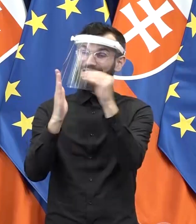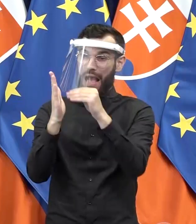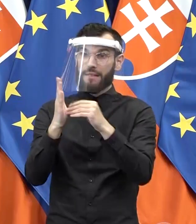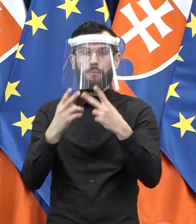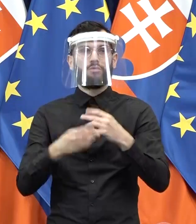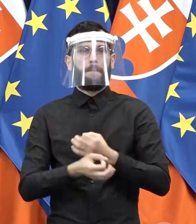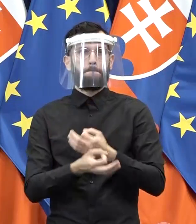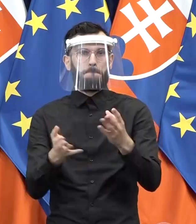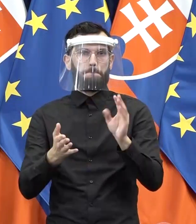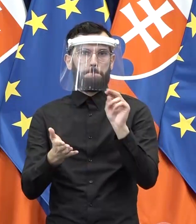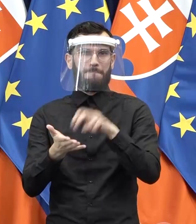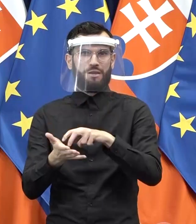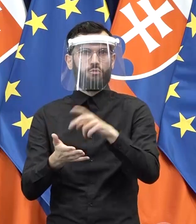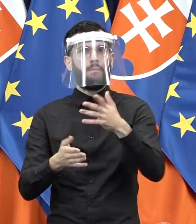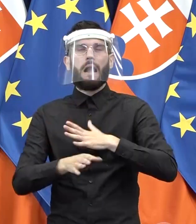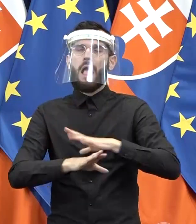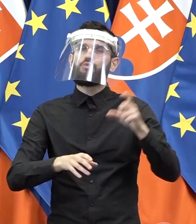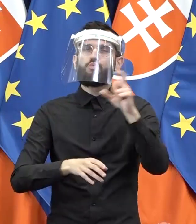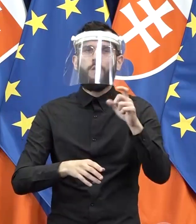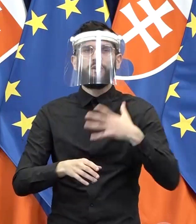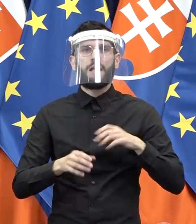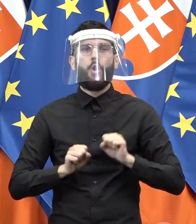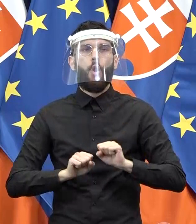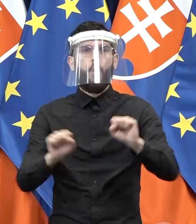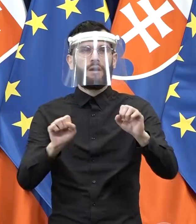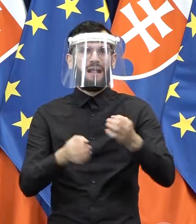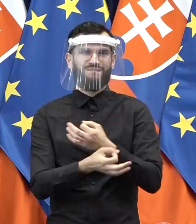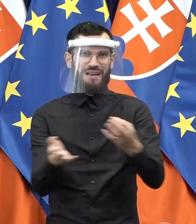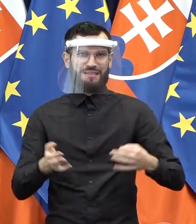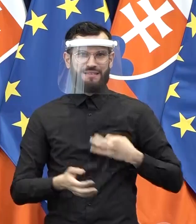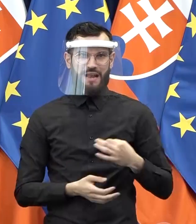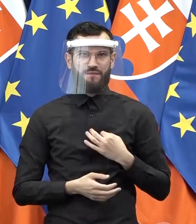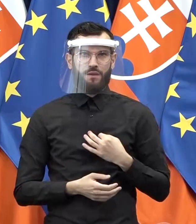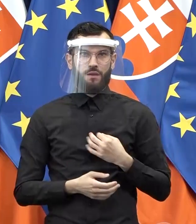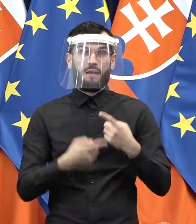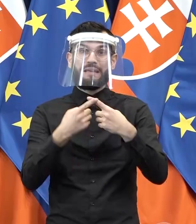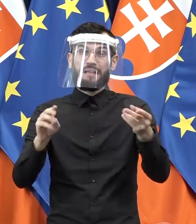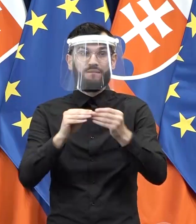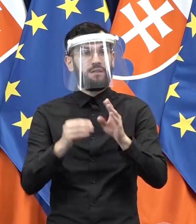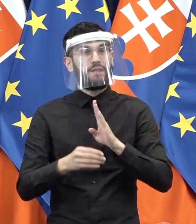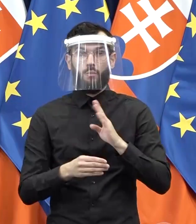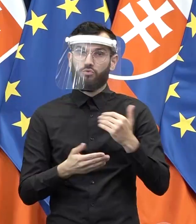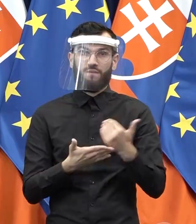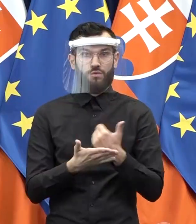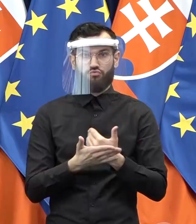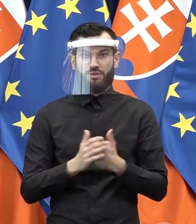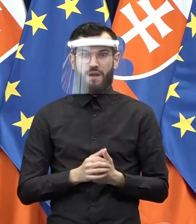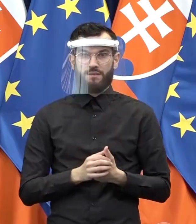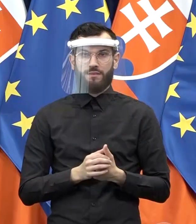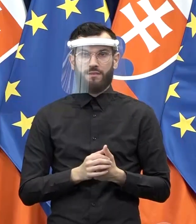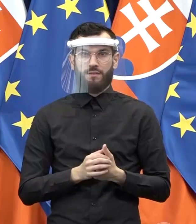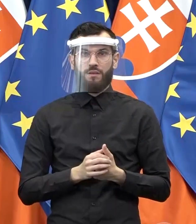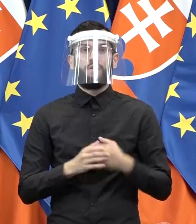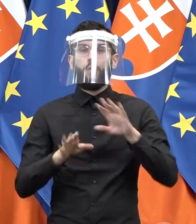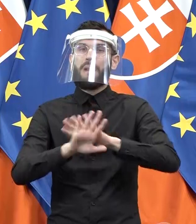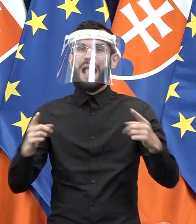sprístupnené za účelom, vyslovene za účelom ochrany verejného zdravia. Čiže na nič iné sa to využívať nemôže. A zároveň iba v čase